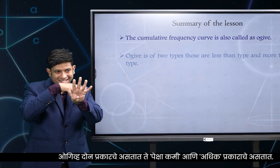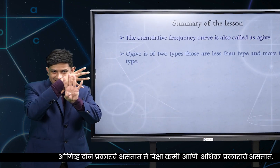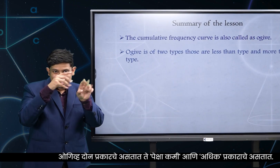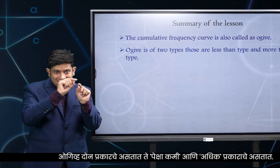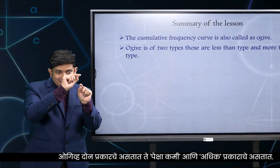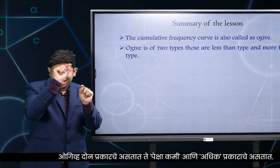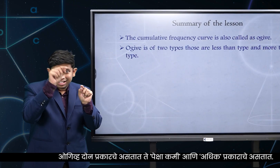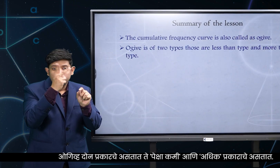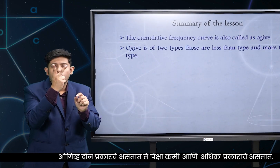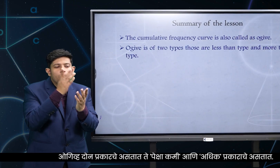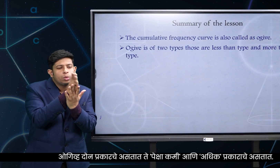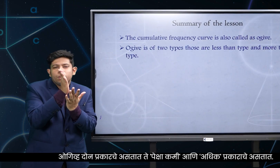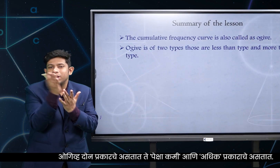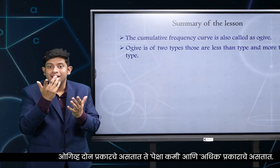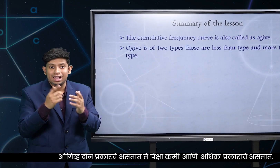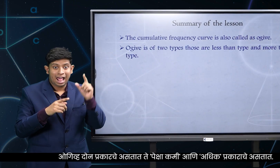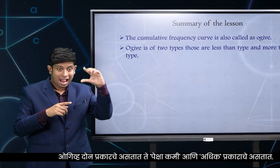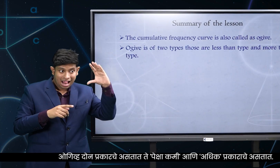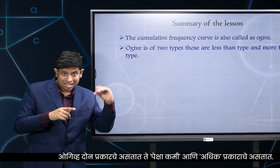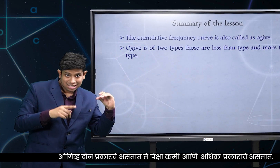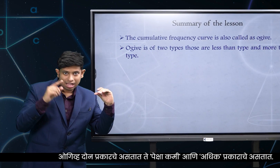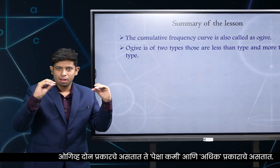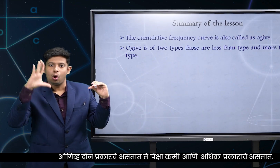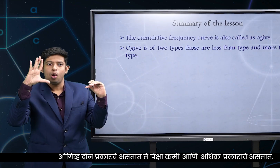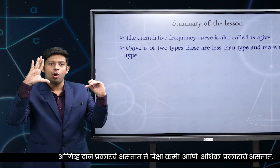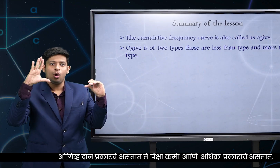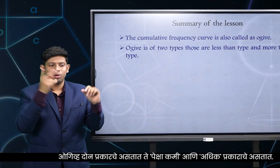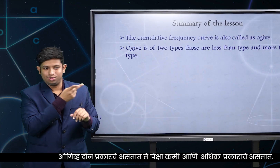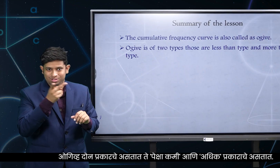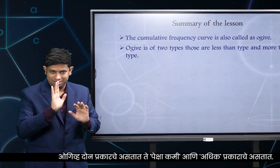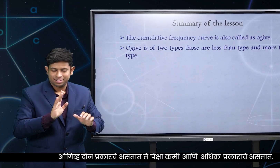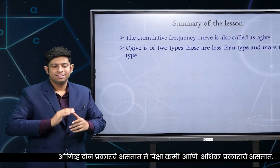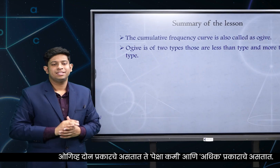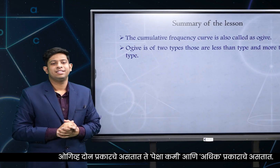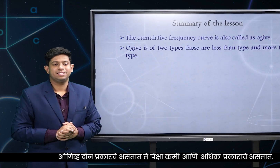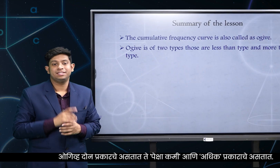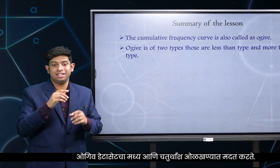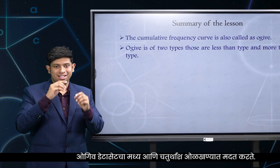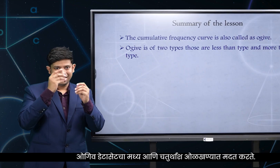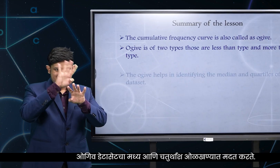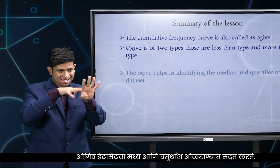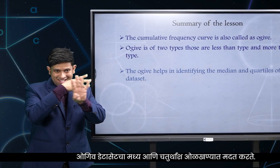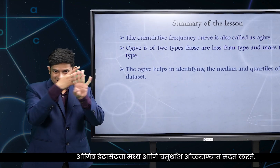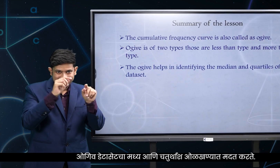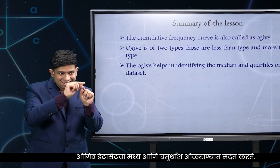ऑगिव्ह दोन प्रकारचे असतात, पेक्षा कमी आणि अधिक प्रकारचे असतात. ऑगिव्ह डेटा सेटचा